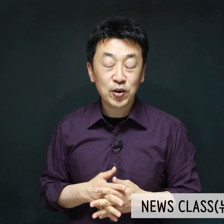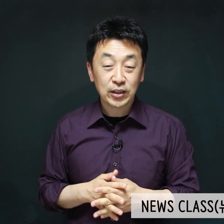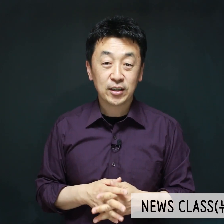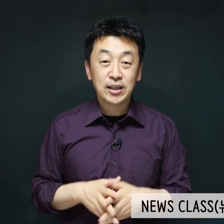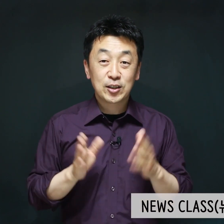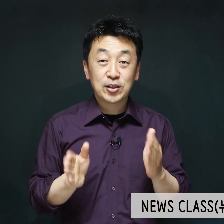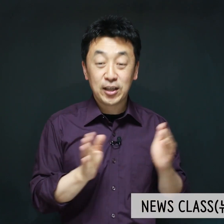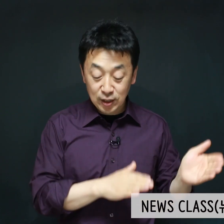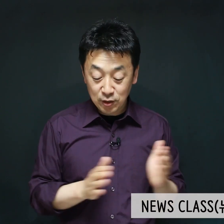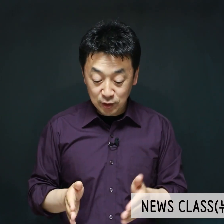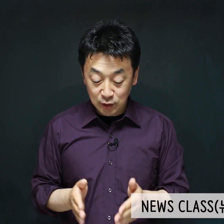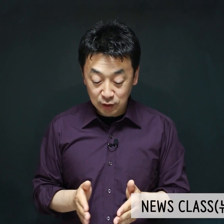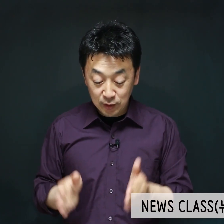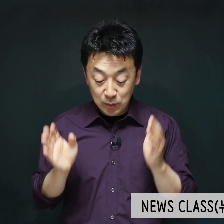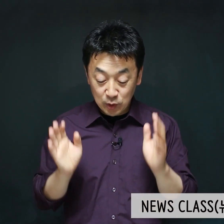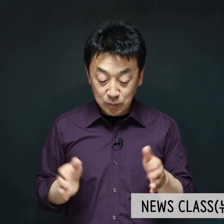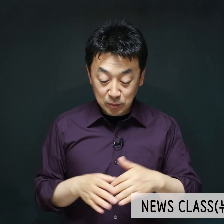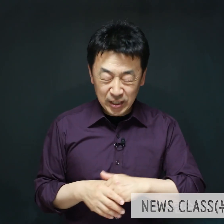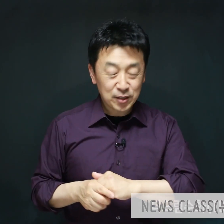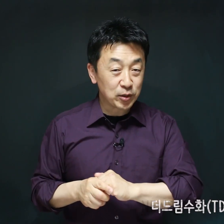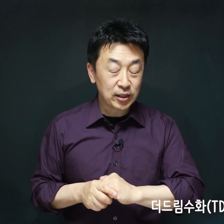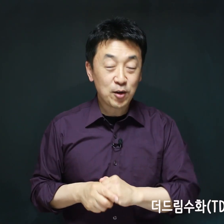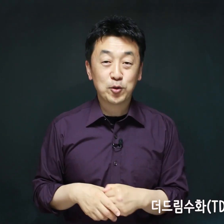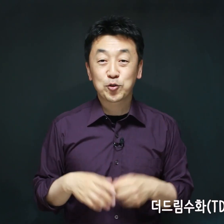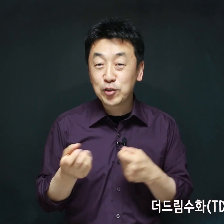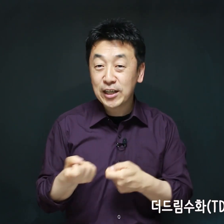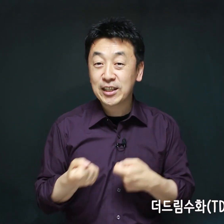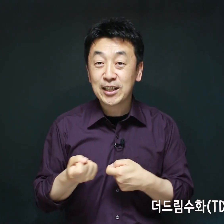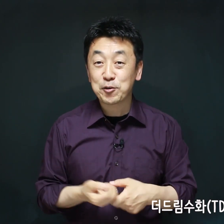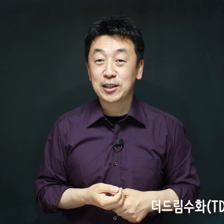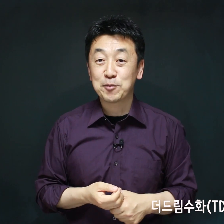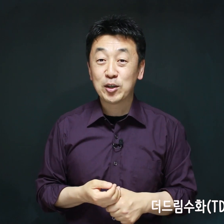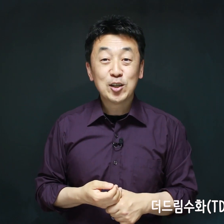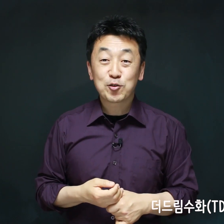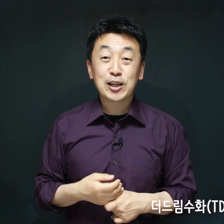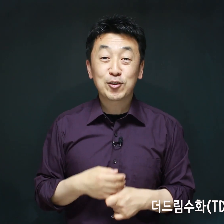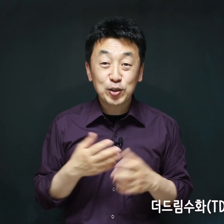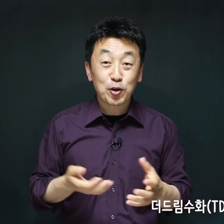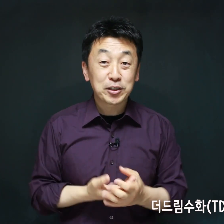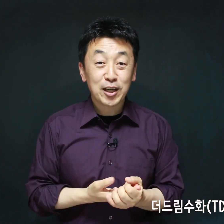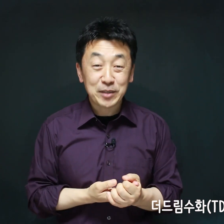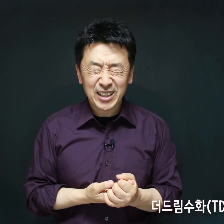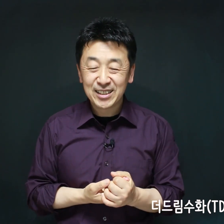네. 그런데 이런 거죠. 여기서 뭐 접점을 찾지 못했다, 혹은 줄다리기를 하고 있다, 그러면 줄다리기 수업 어떻게 합니까?